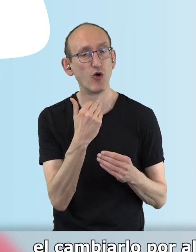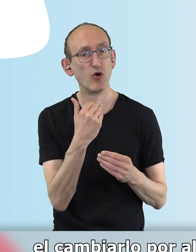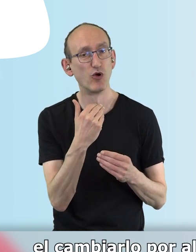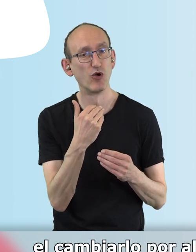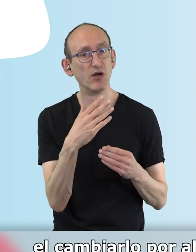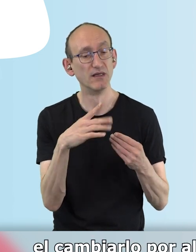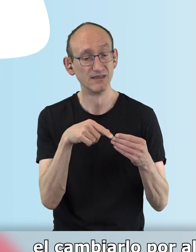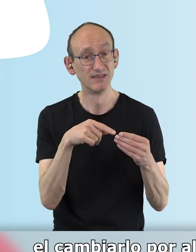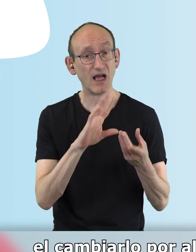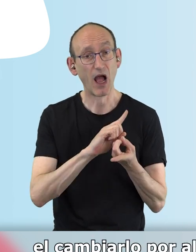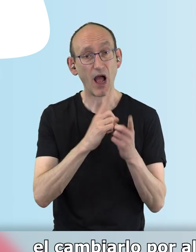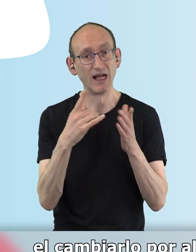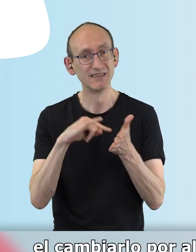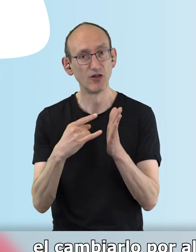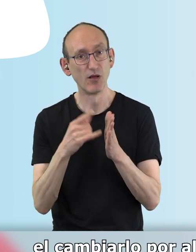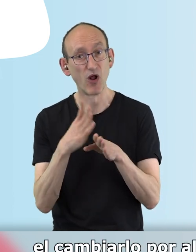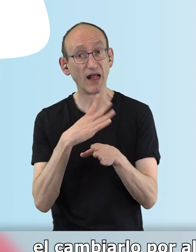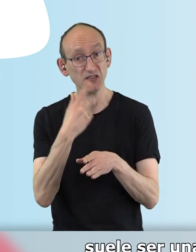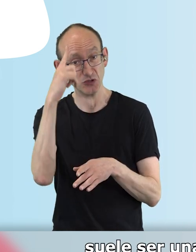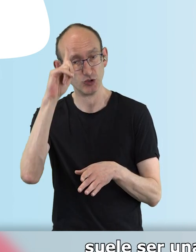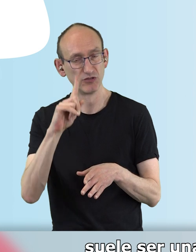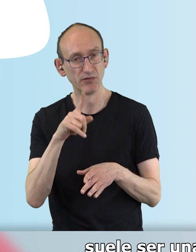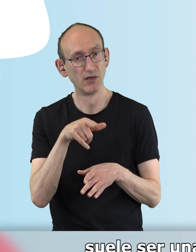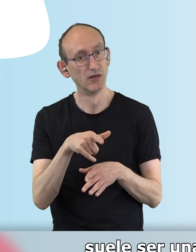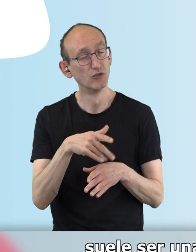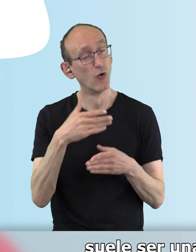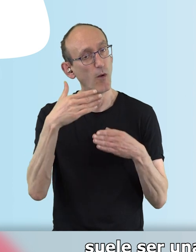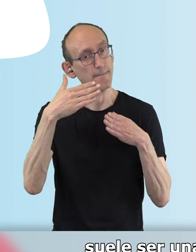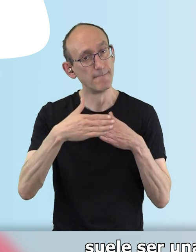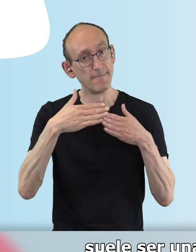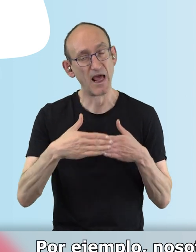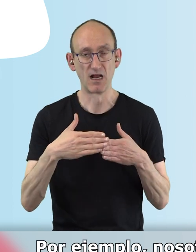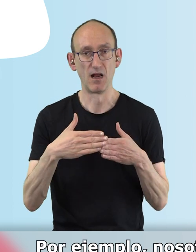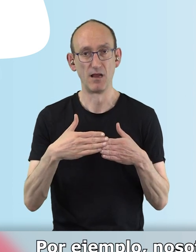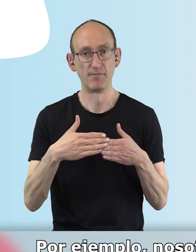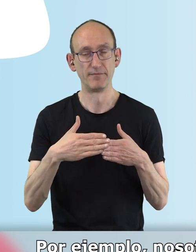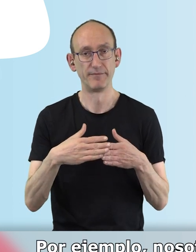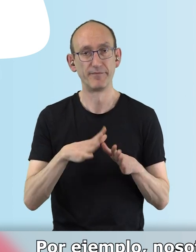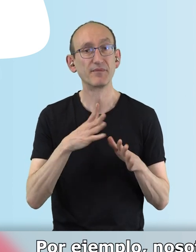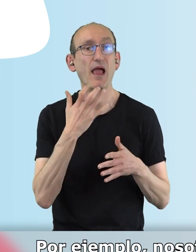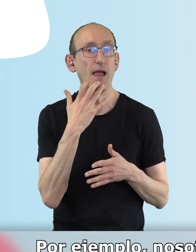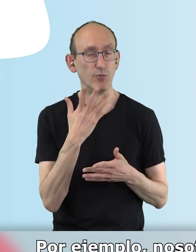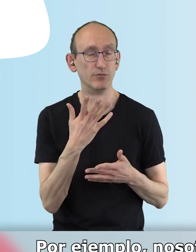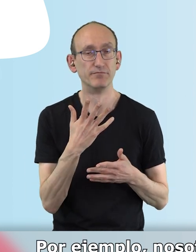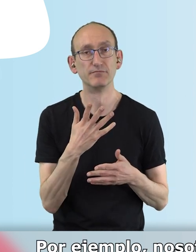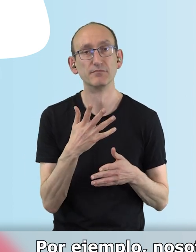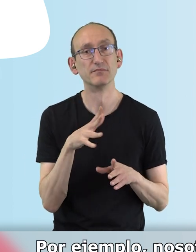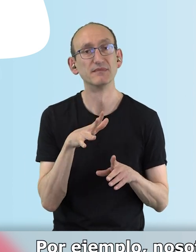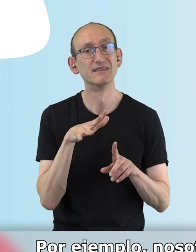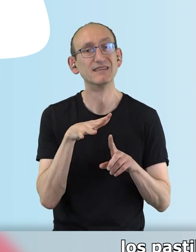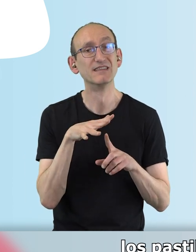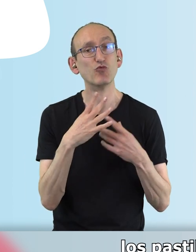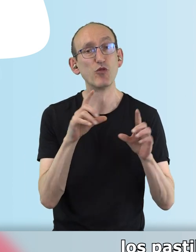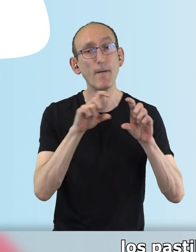el cambiarlo por algo tecnológico, que es algo que ellos desconocen, suele ser una barrera, ¿no? Porque al final, por ejemplo, nosotros en el caso de